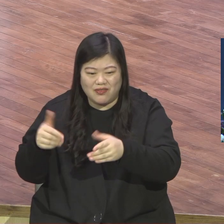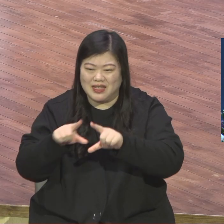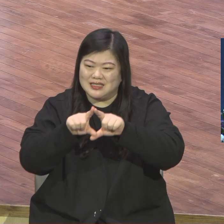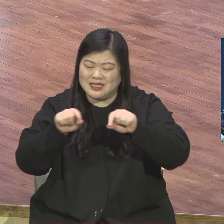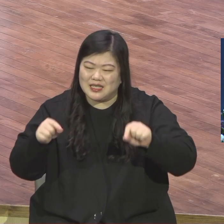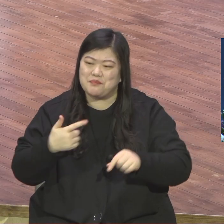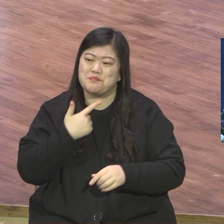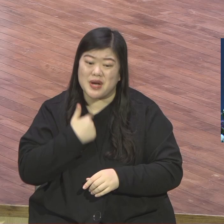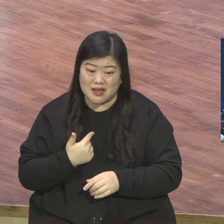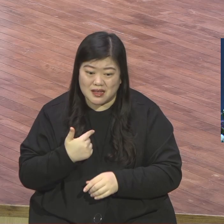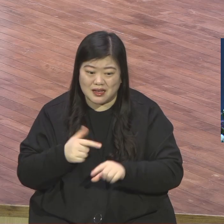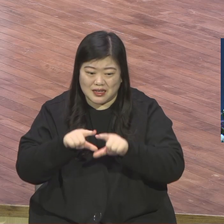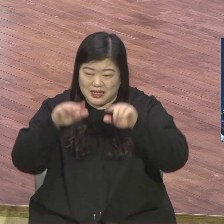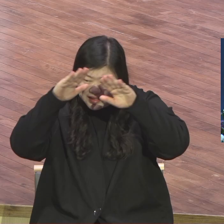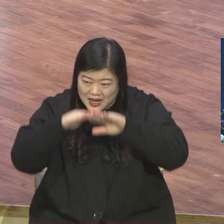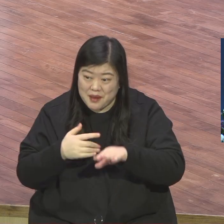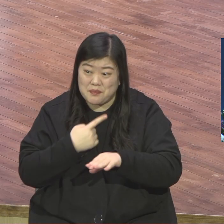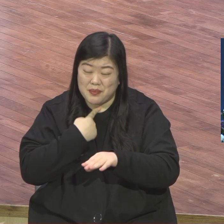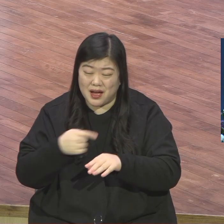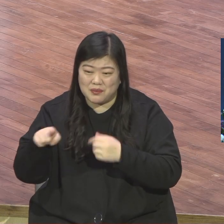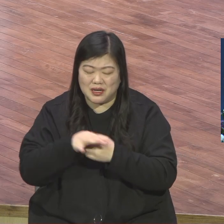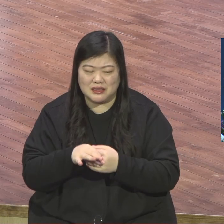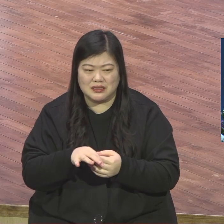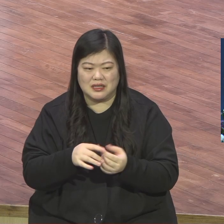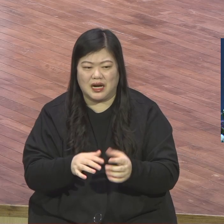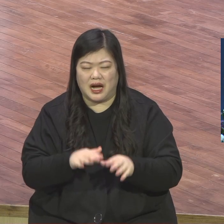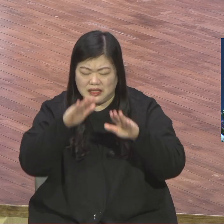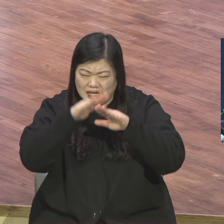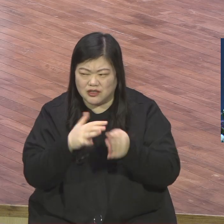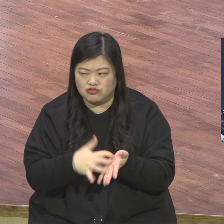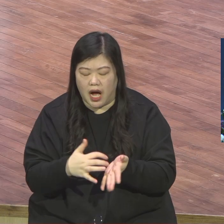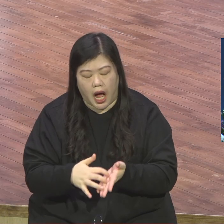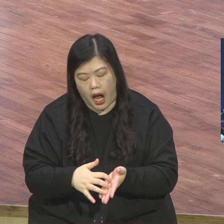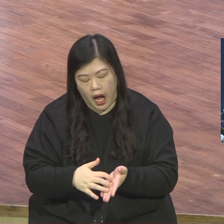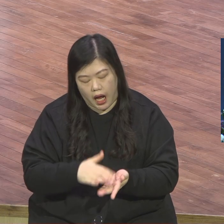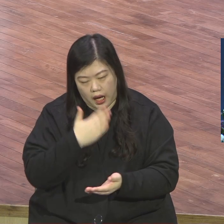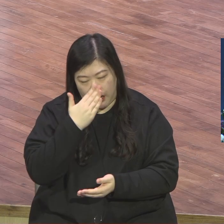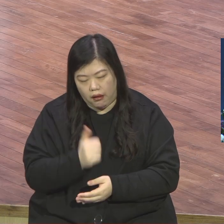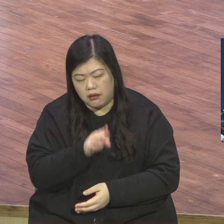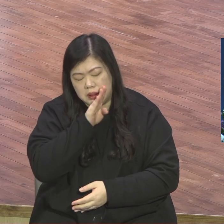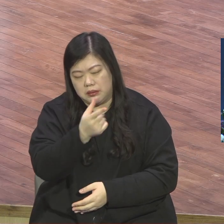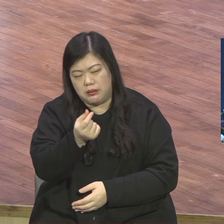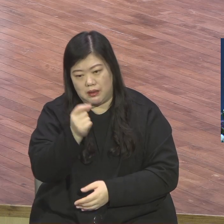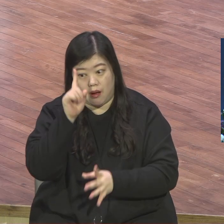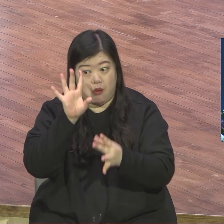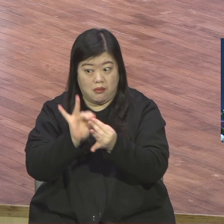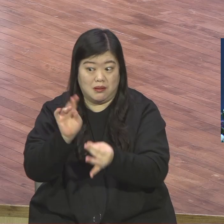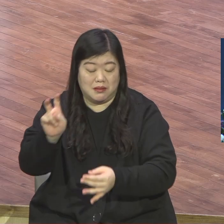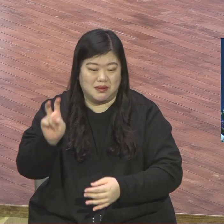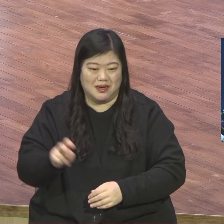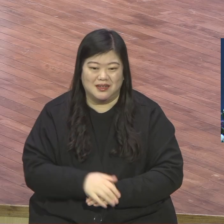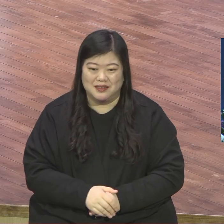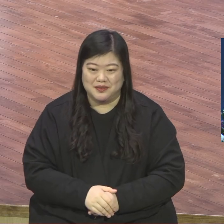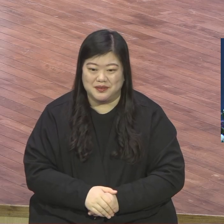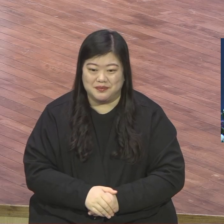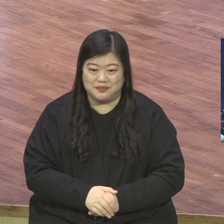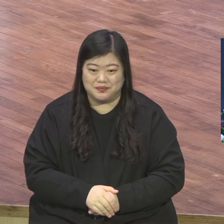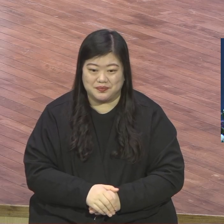그렇게 생활했던 분들은 이 말이 실감이 날 거예요. 자, 이와는